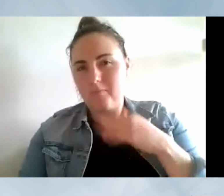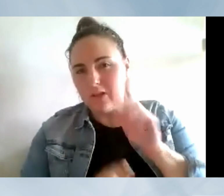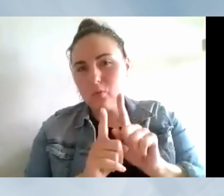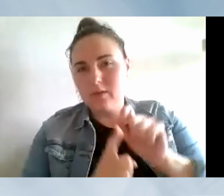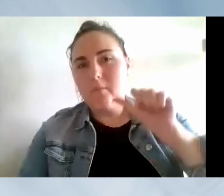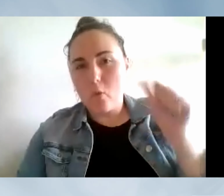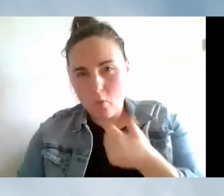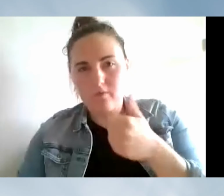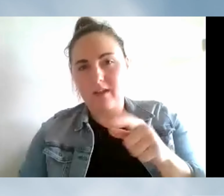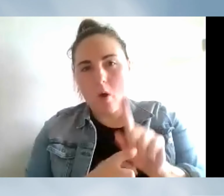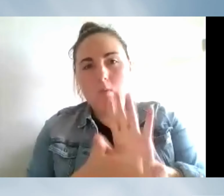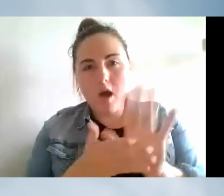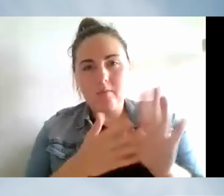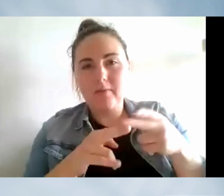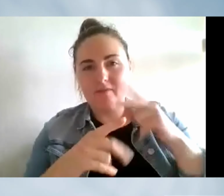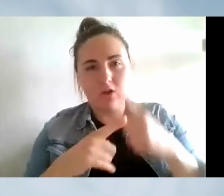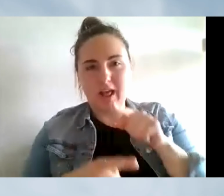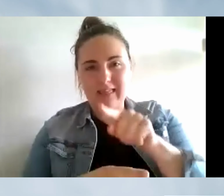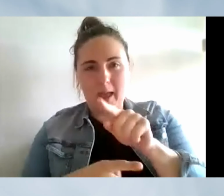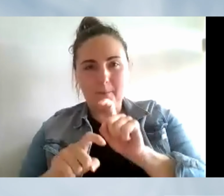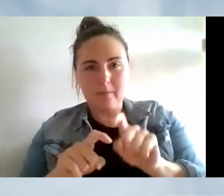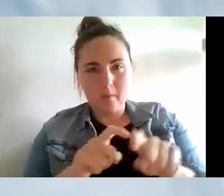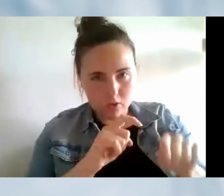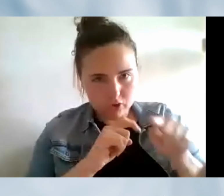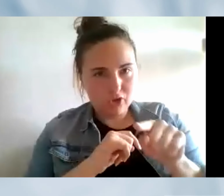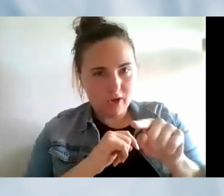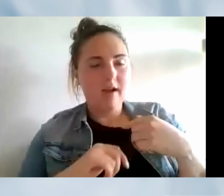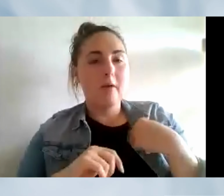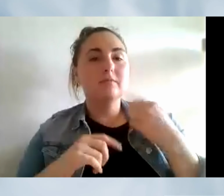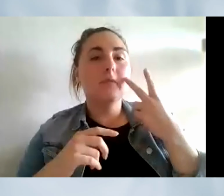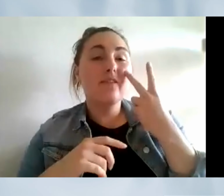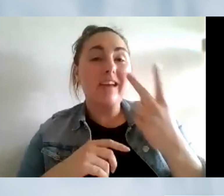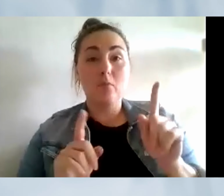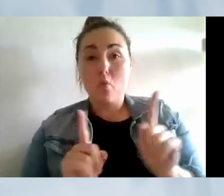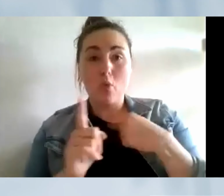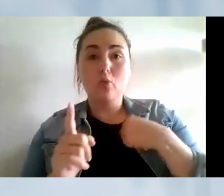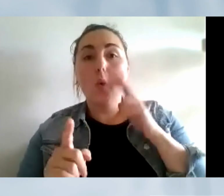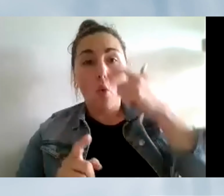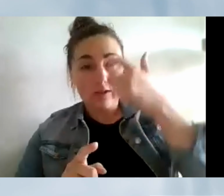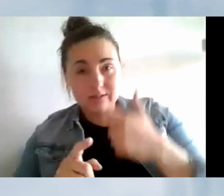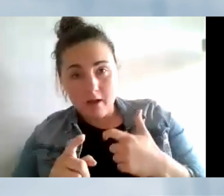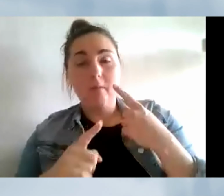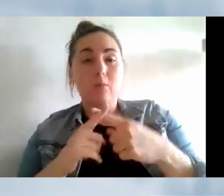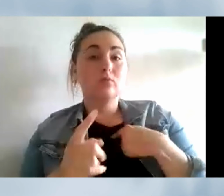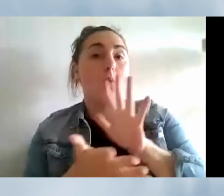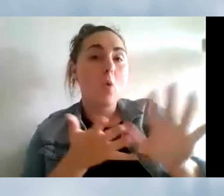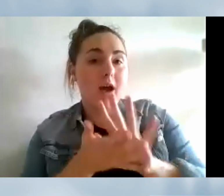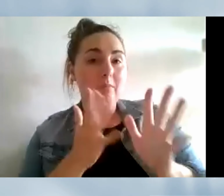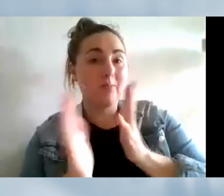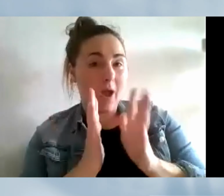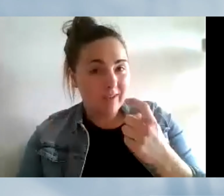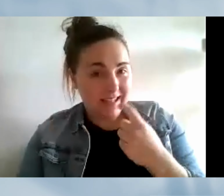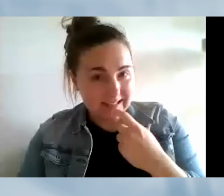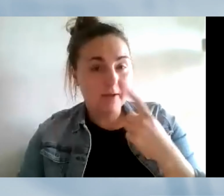Kot sem že prej omenila, bi še enkrat ponovila. Največ uporabljamo te pripomočke in vidim, da jaz kot